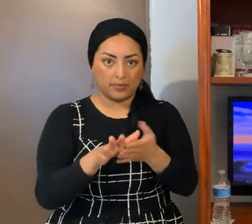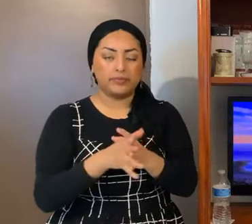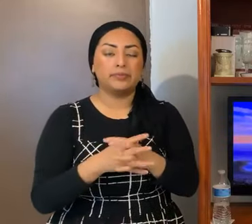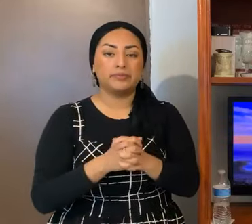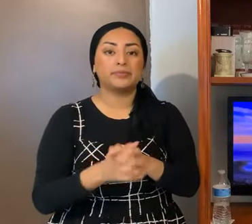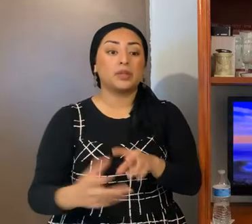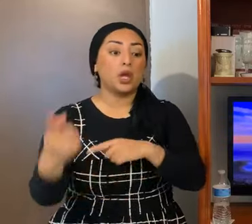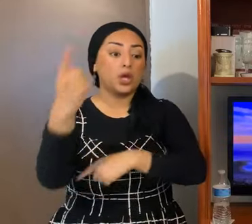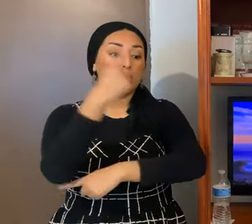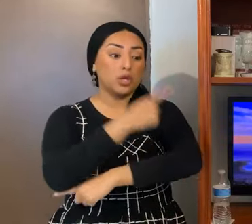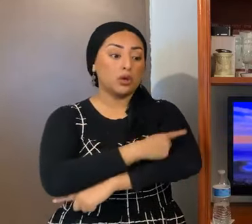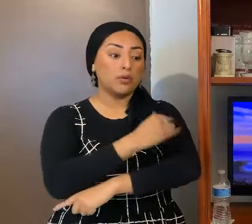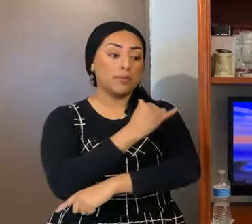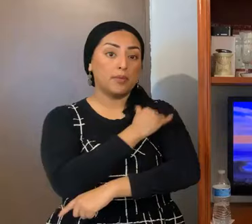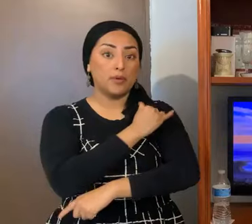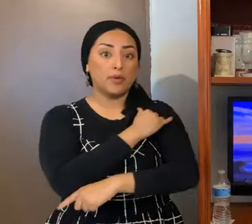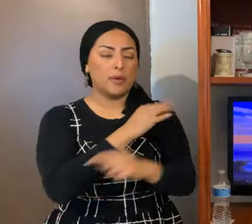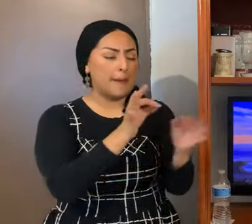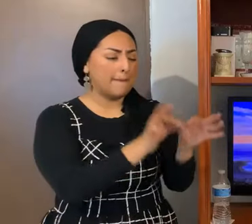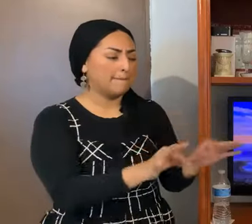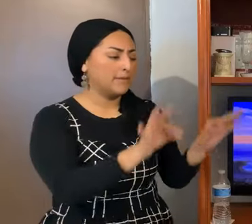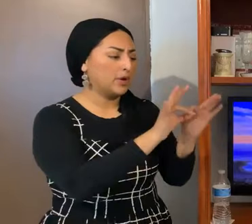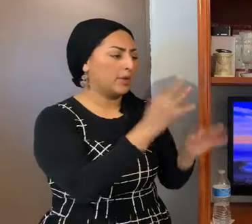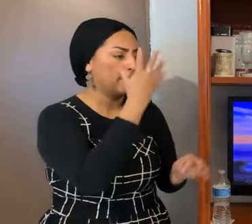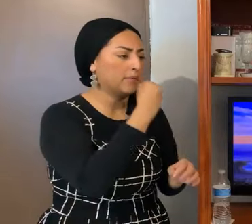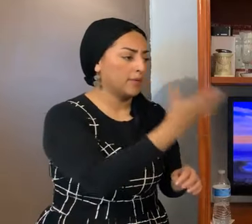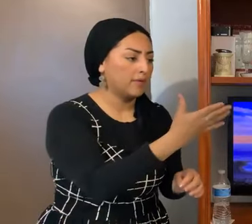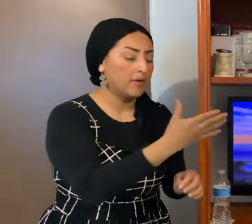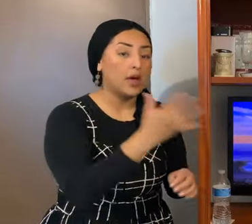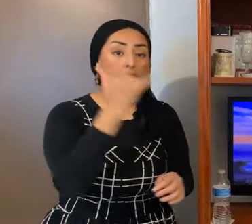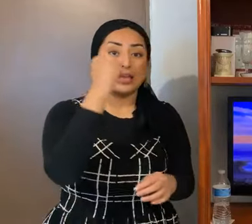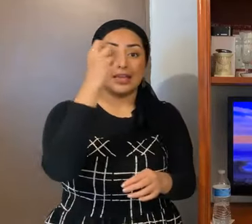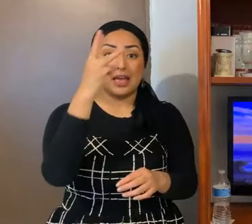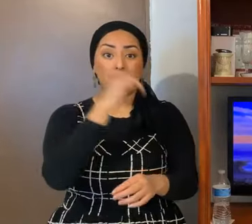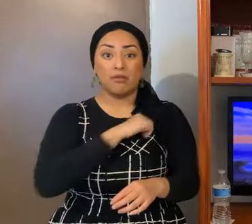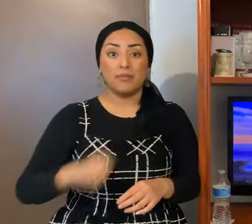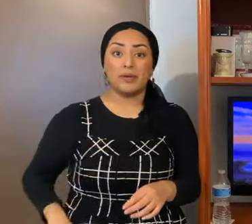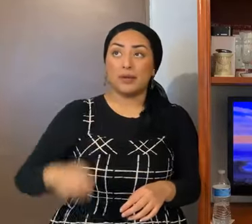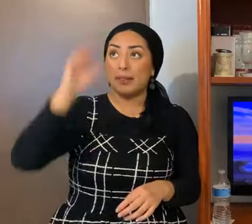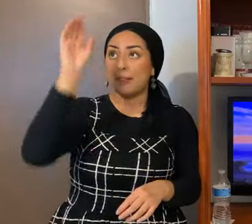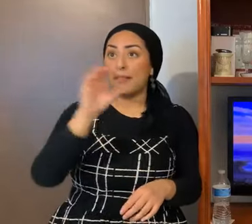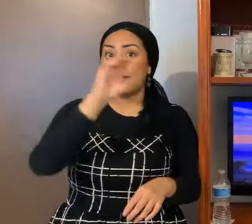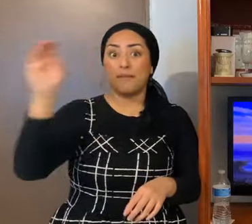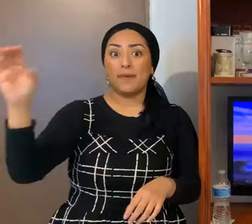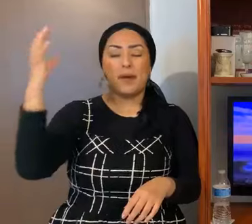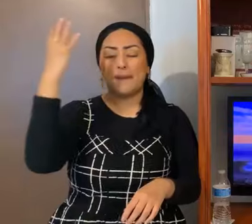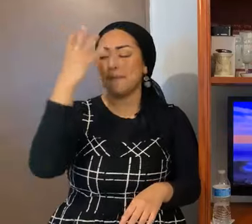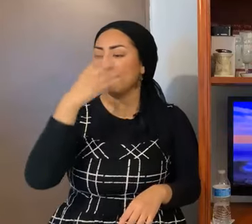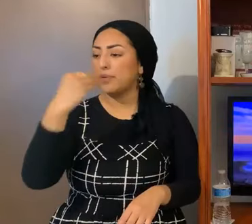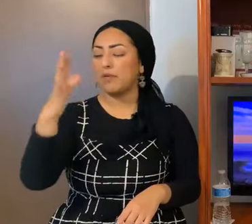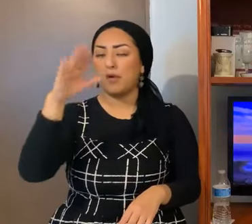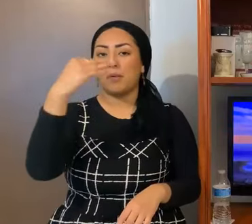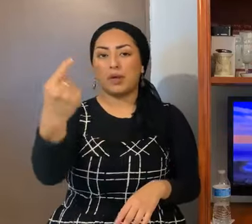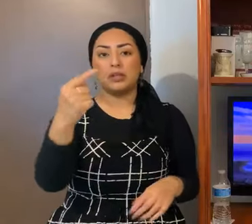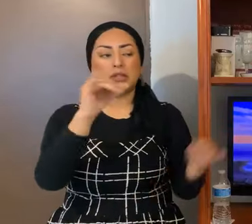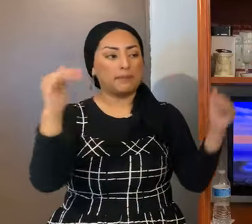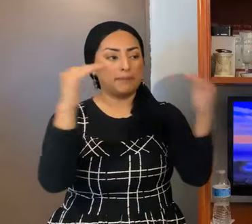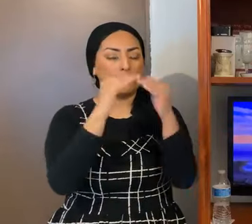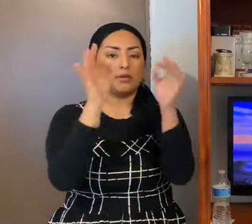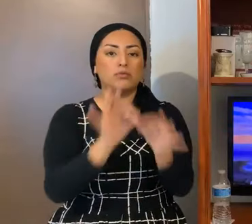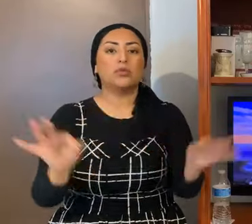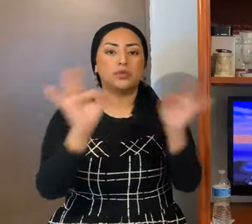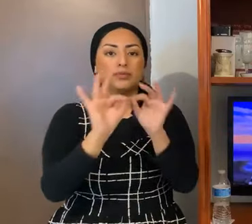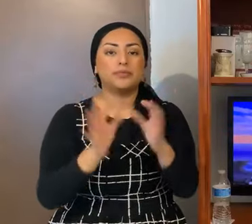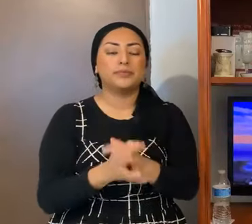Kippur, porque es una sola Torah. Aleluya. Ahora, vamos a ver Mateo